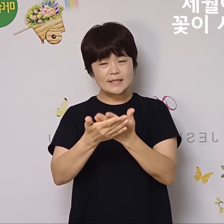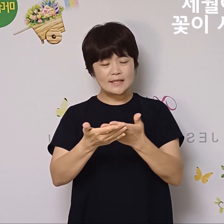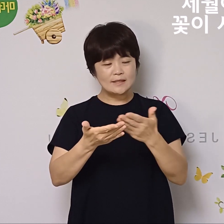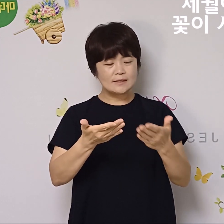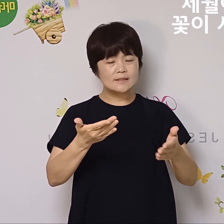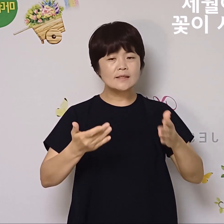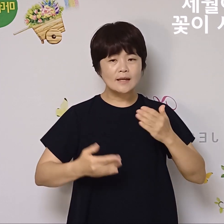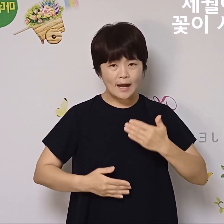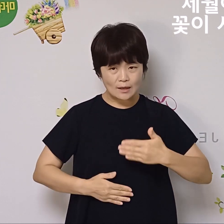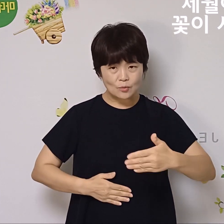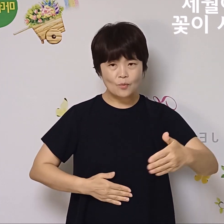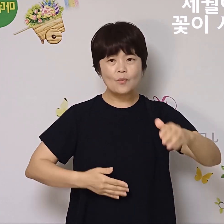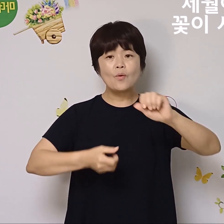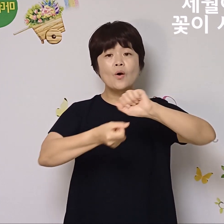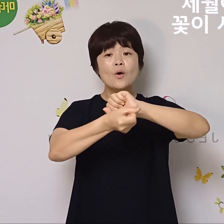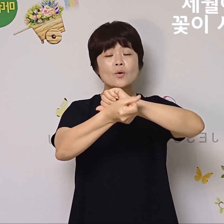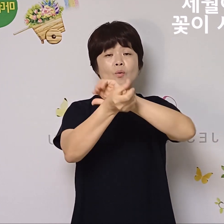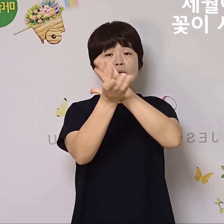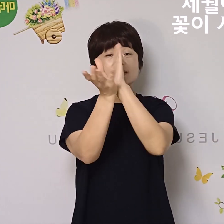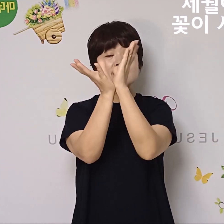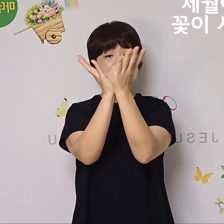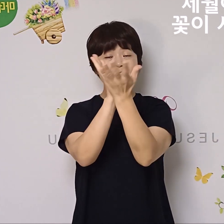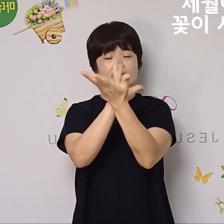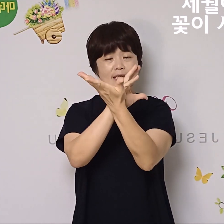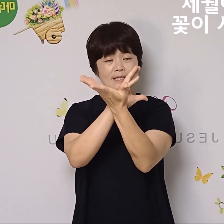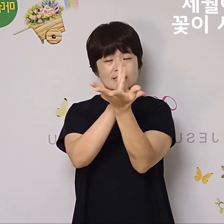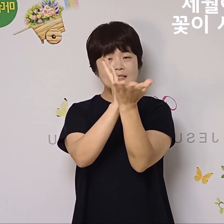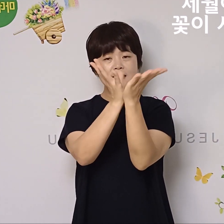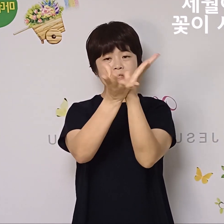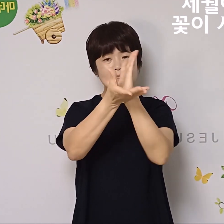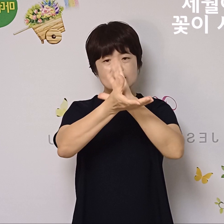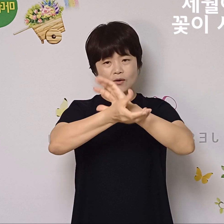세월이 가고 꽃이